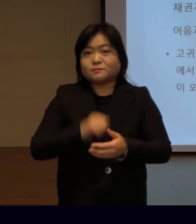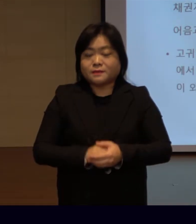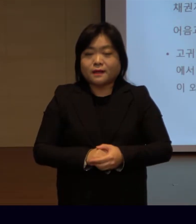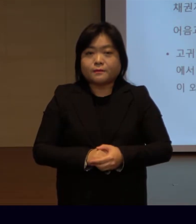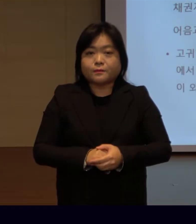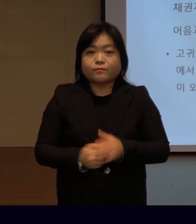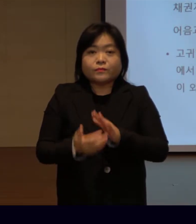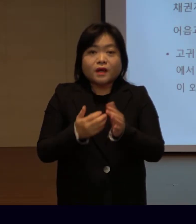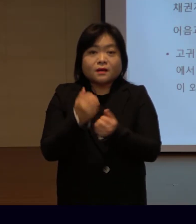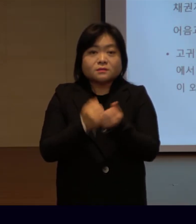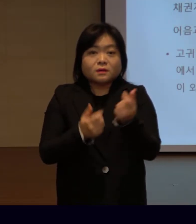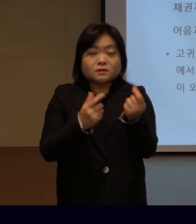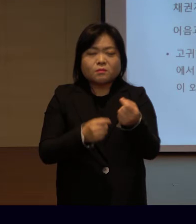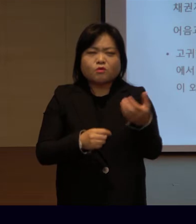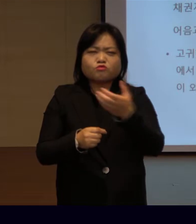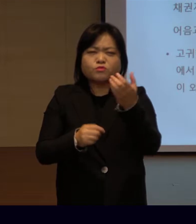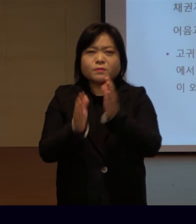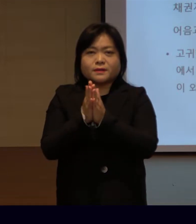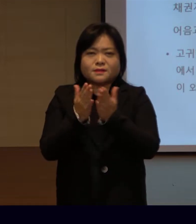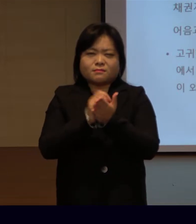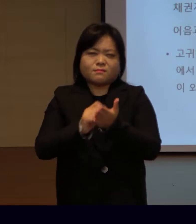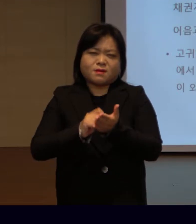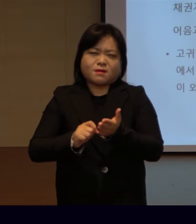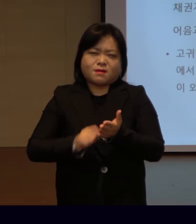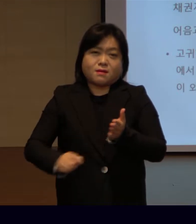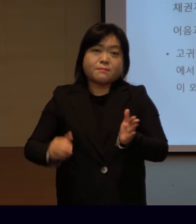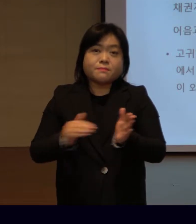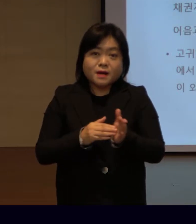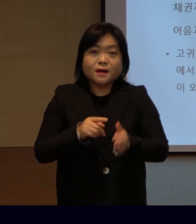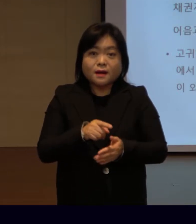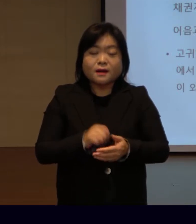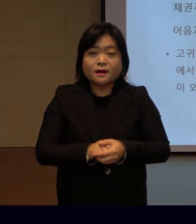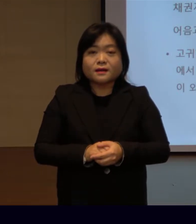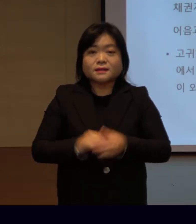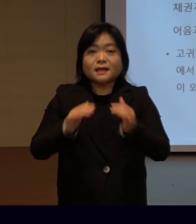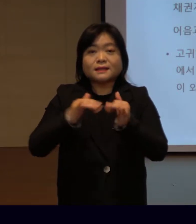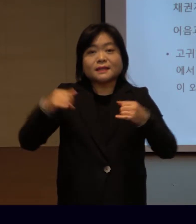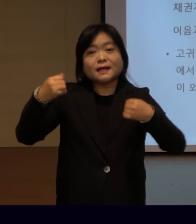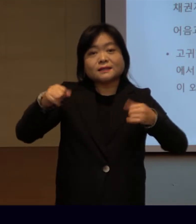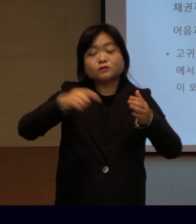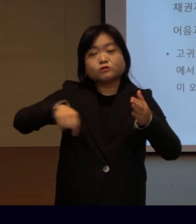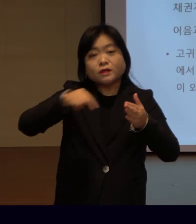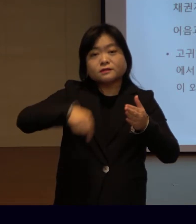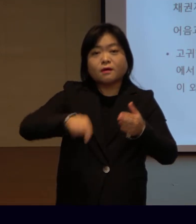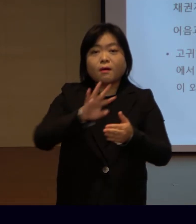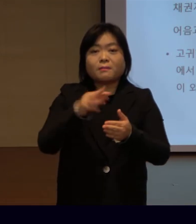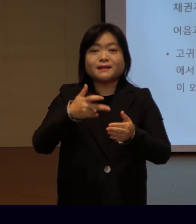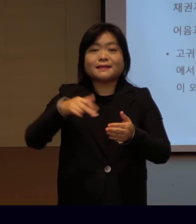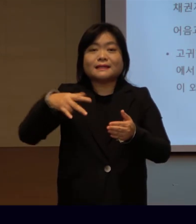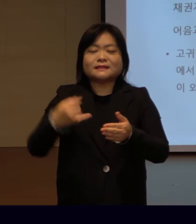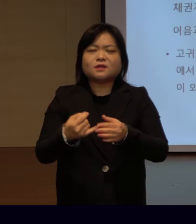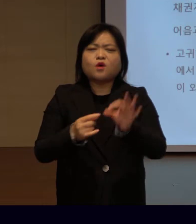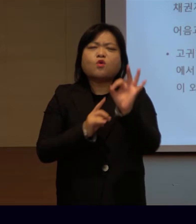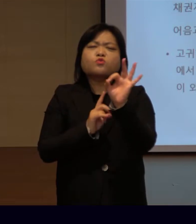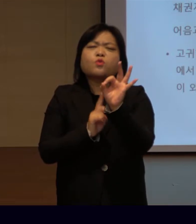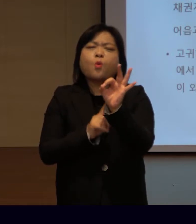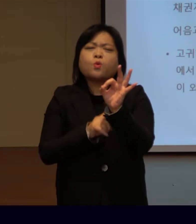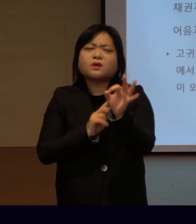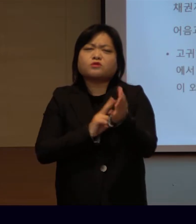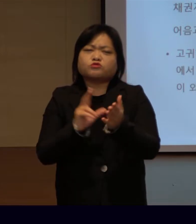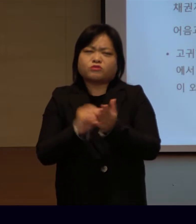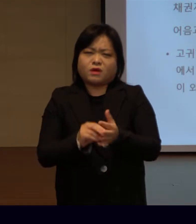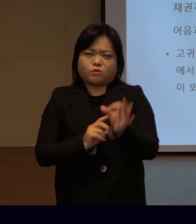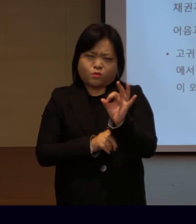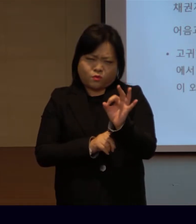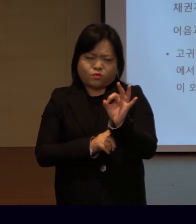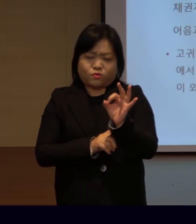아까 말씀드린 것처럼 90여 편에 달하는 그런 그 인간극 중에서 발자크에게는 돈이라는 주제가 제가 볼 때는,